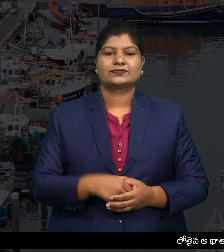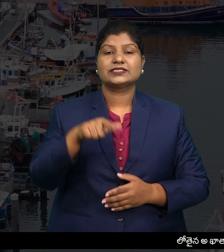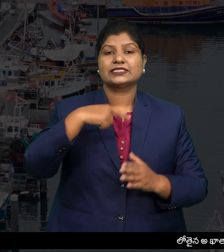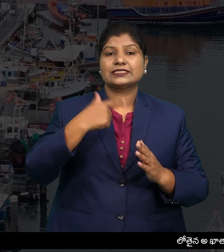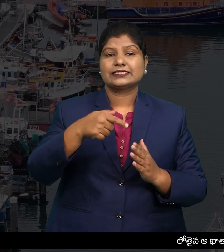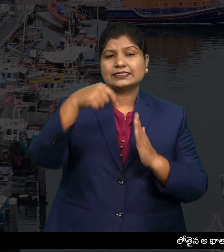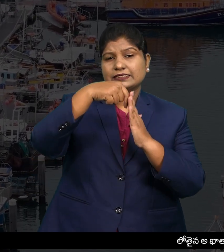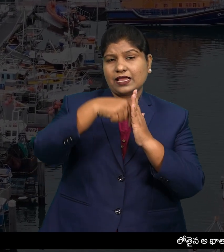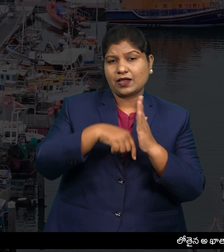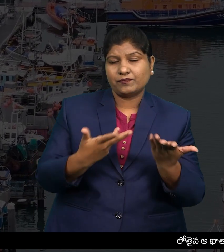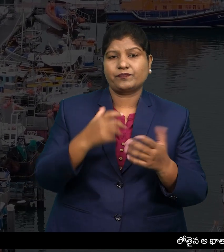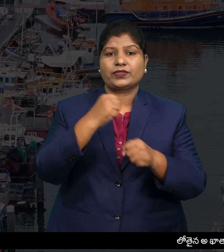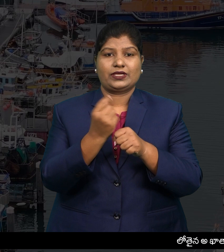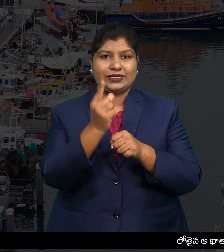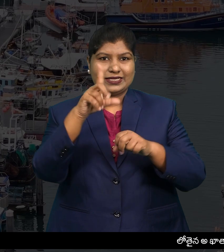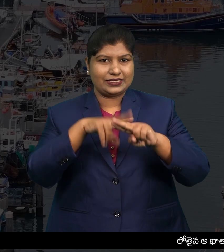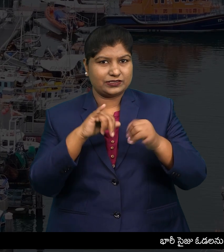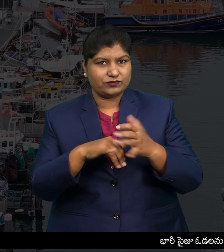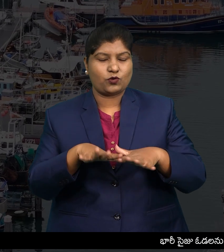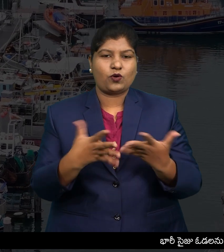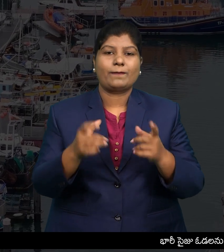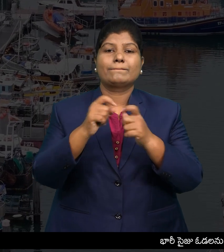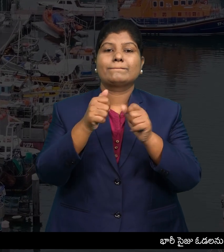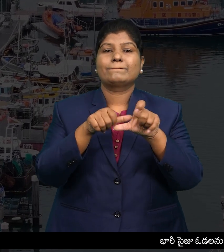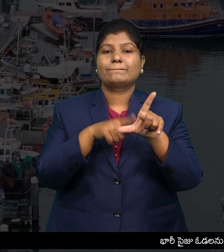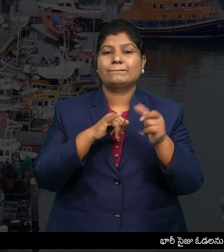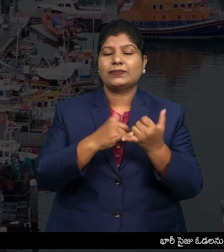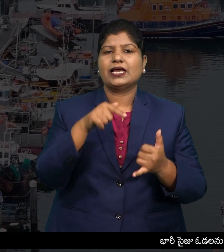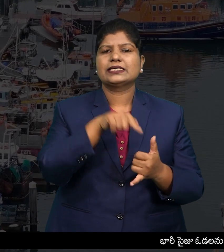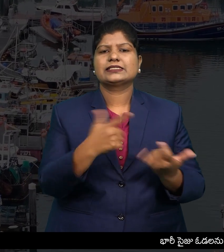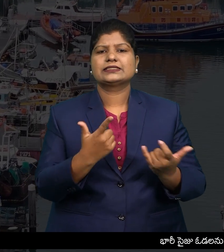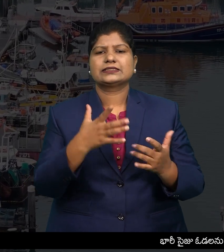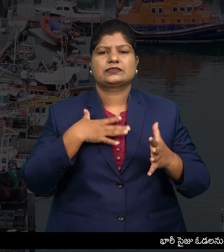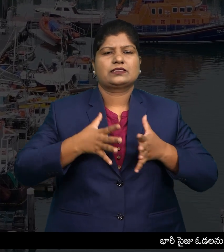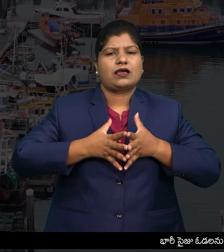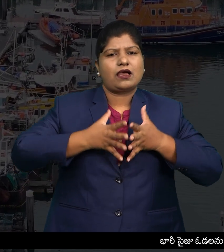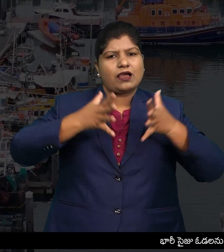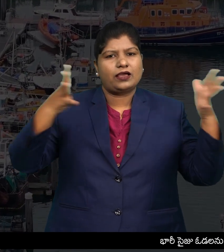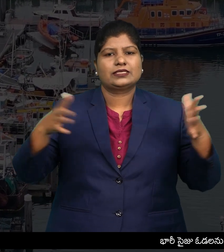లోతైన అఖాతాలు మరియు సింధు శాఖలు భారీ సైజు ఓడలను నిలపడానికి అనువుగా ఉంటాయి.